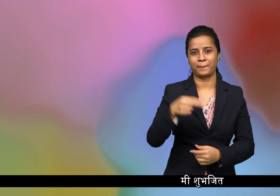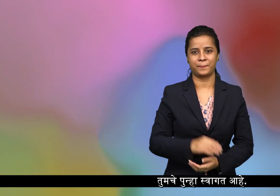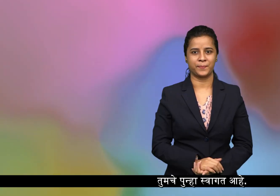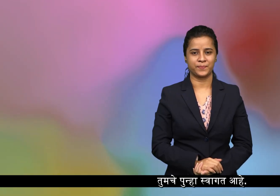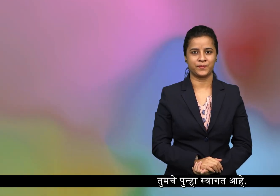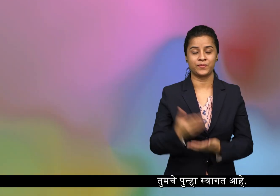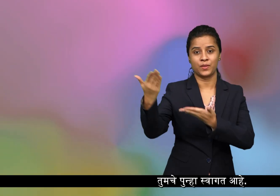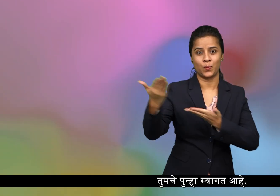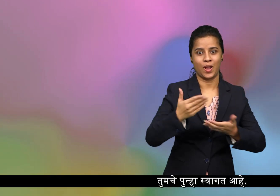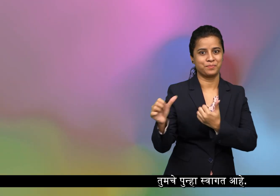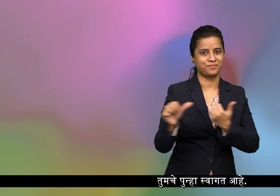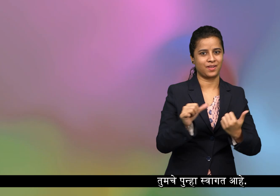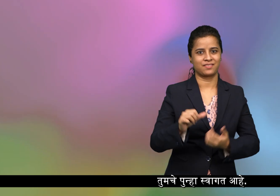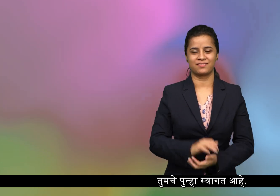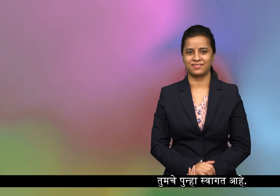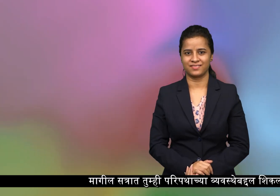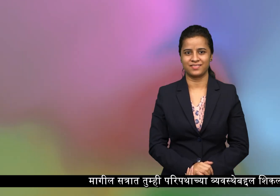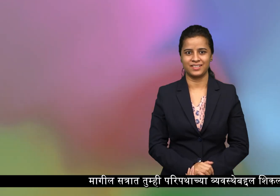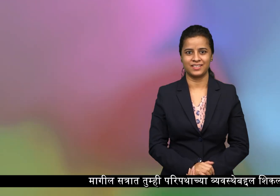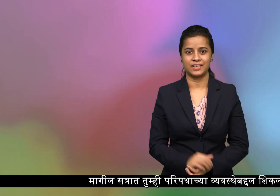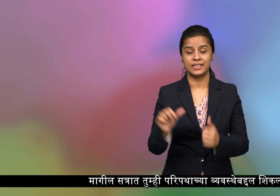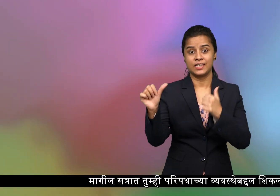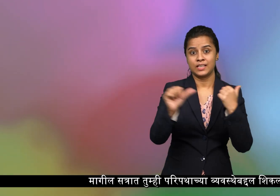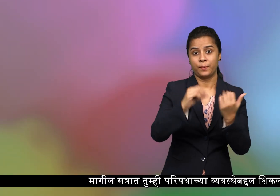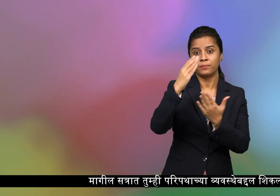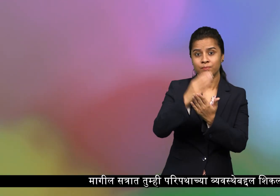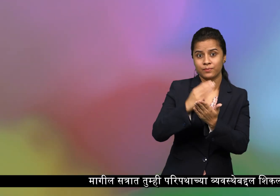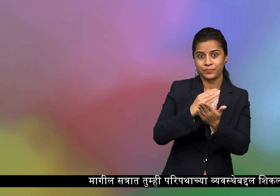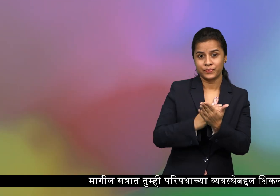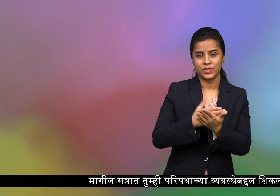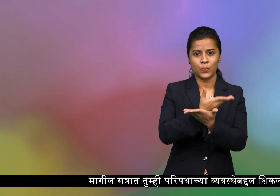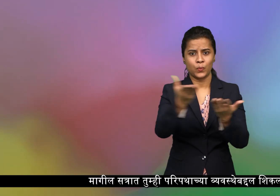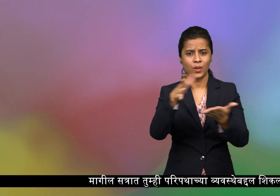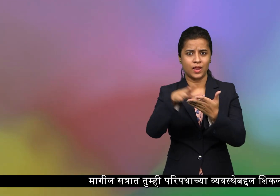तुमचे पुन्हा एकदा स्वागत आहे. मागील सत्रात तुम्ही परिपथाच्या व्यवस्थेबद्दल शिकला आहात.